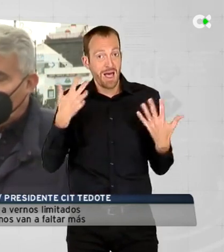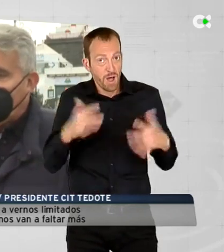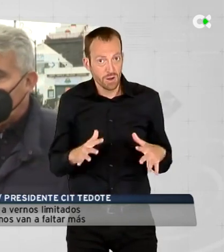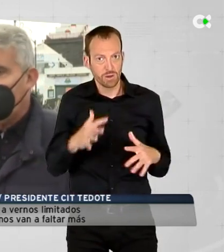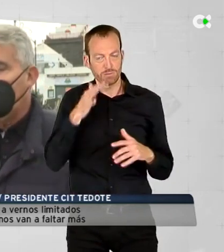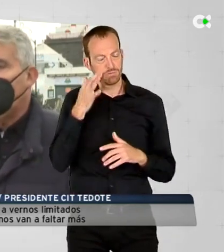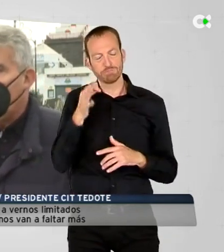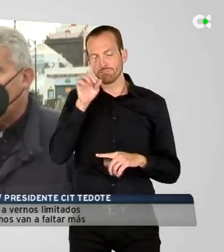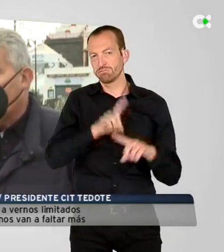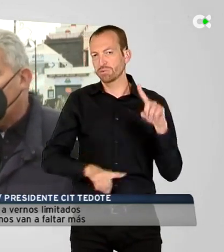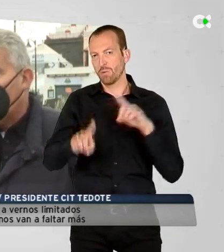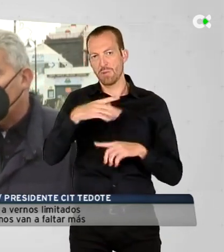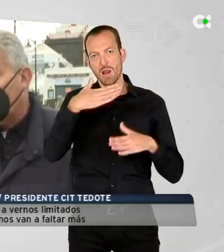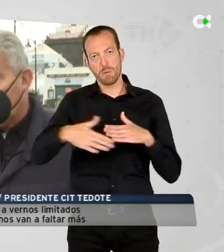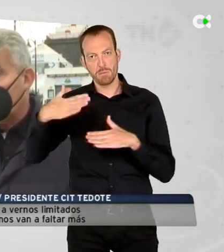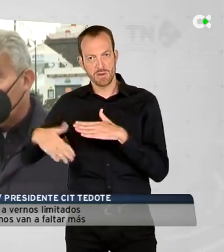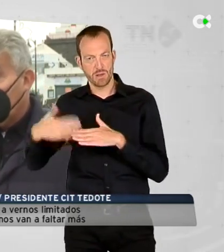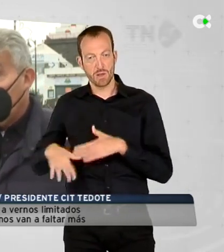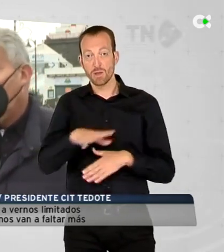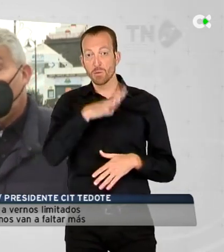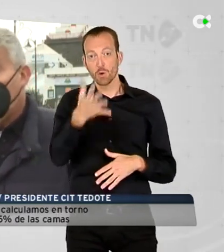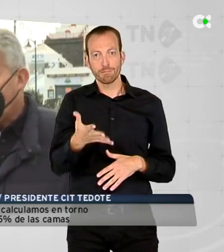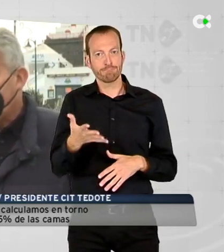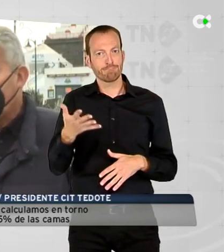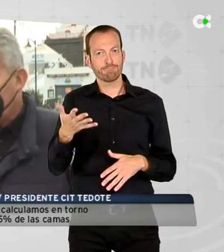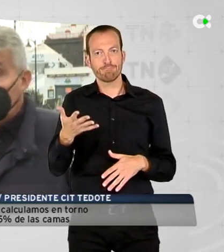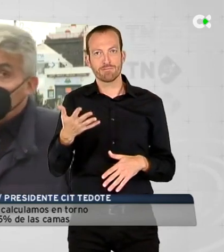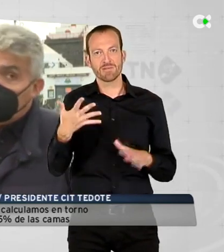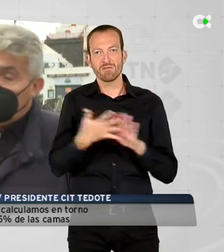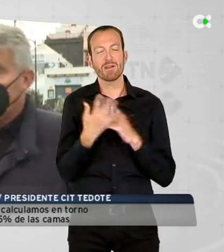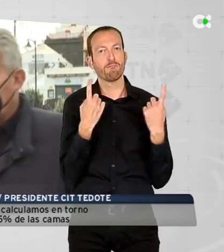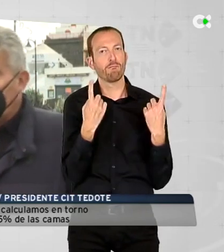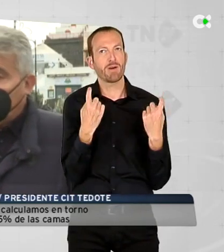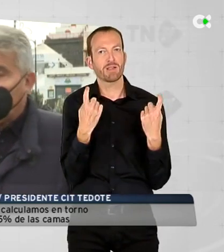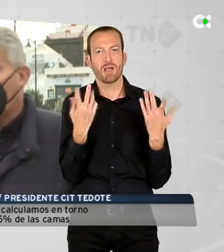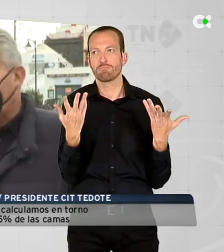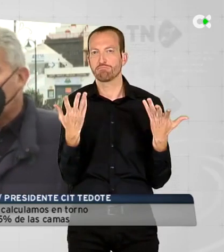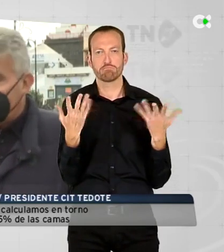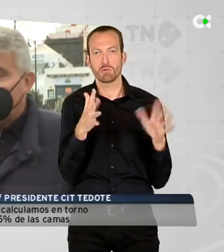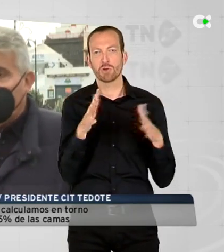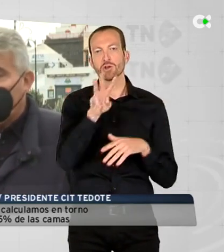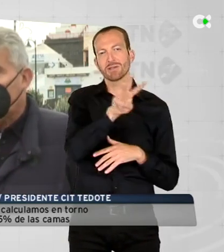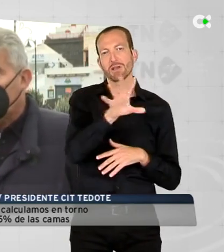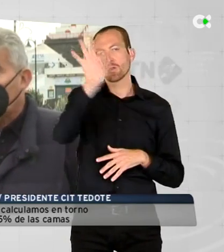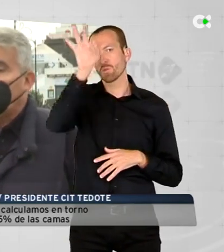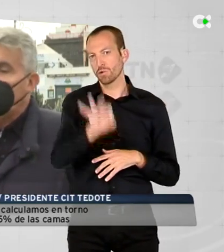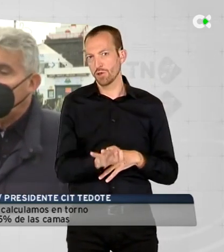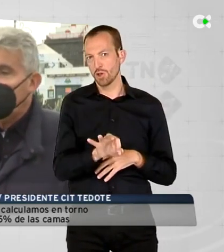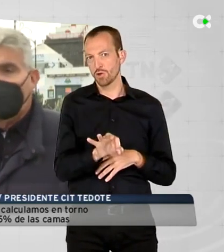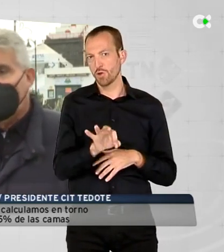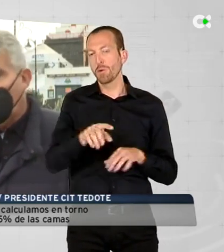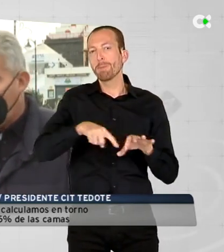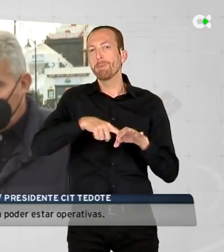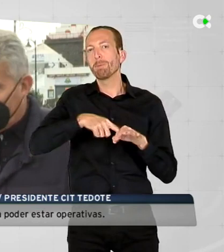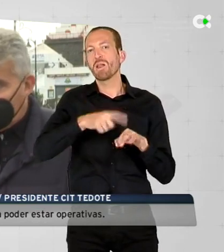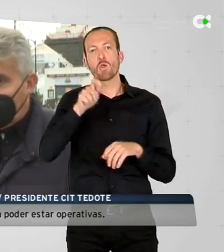pues nos vamos a ver limitados porque nos van a faltar más del 30, calculamos en torno al 35% de las